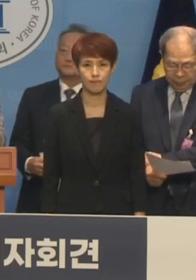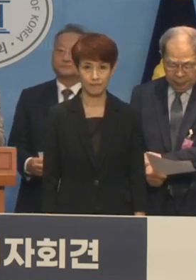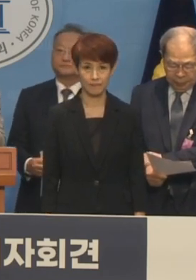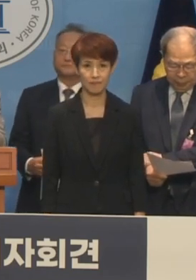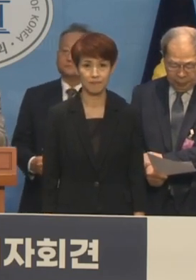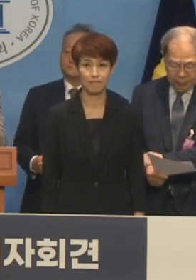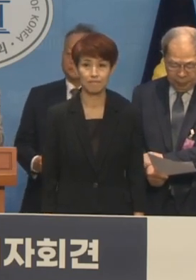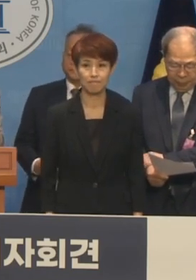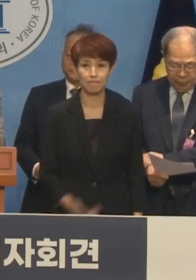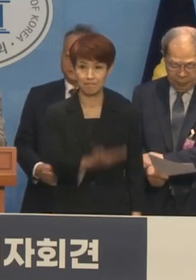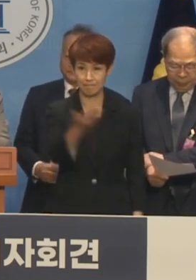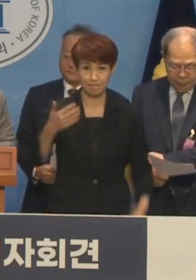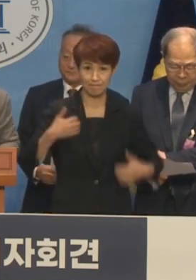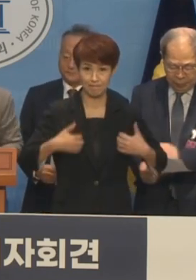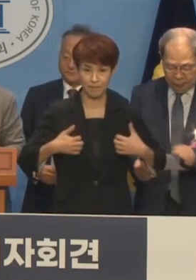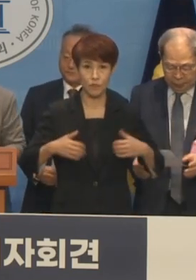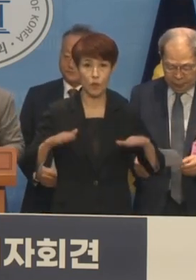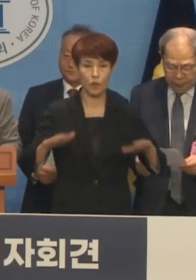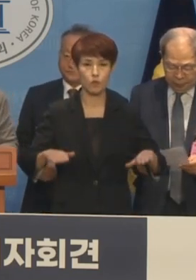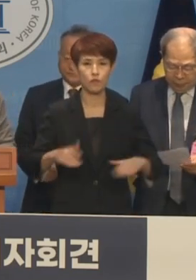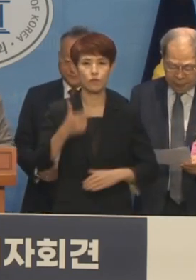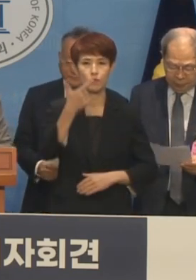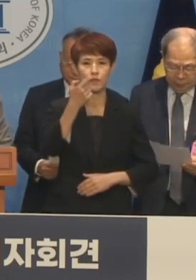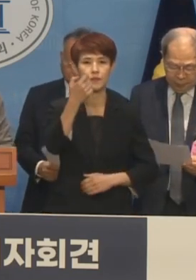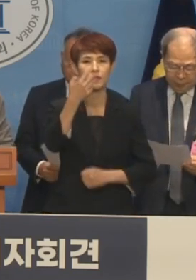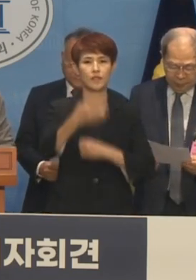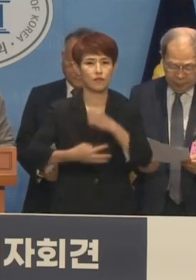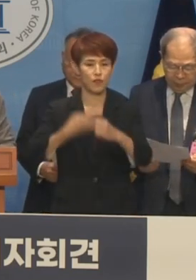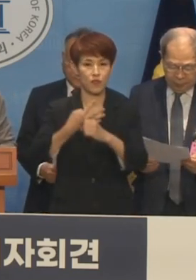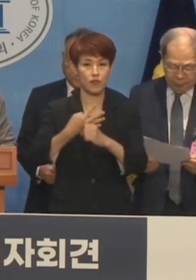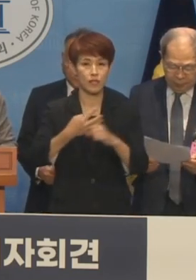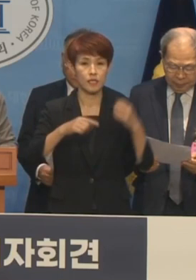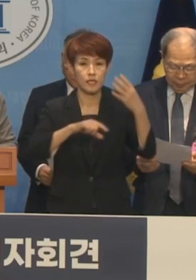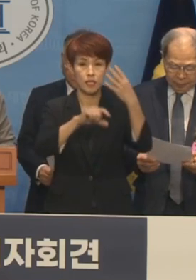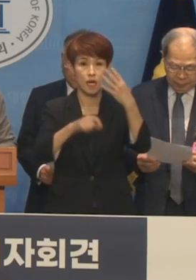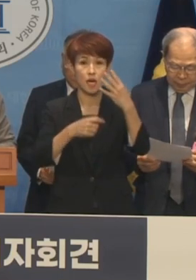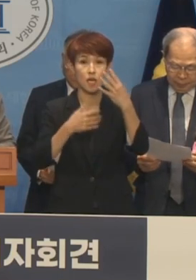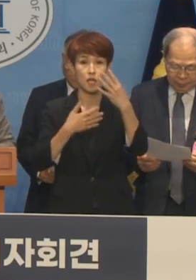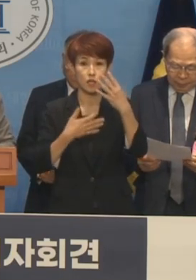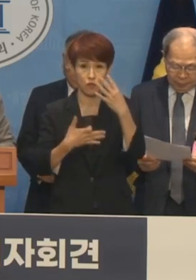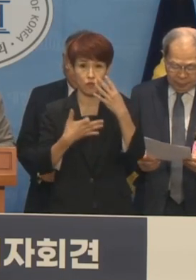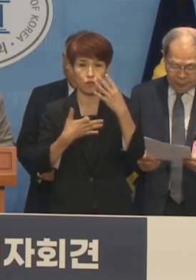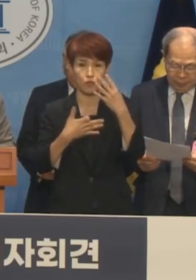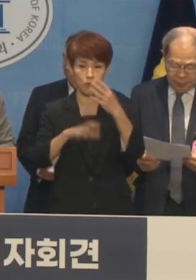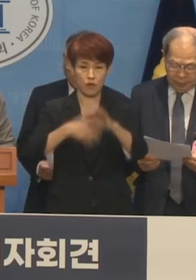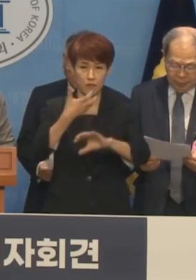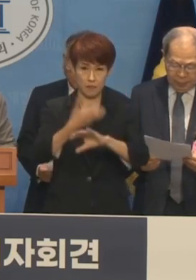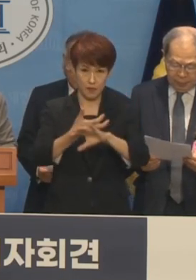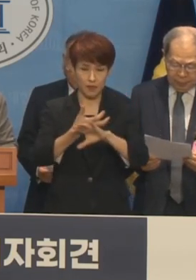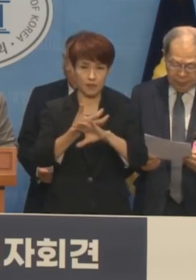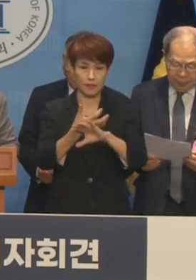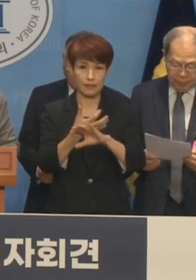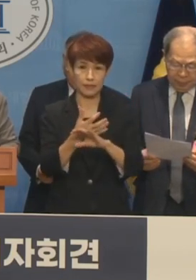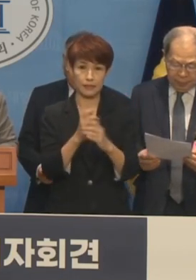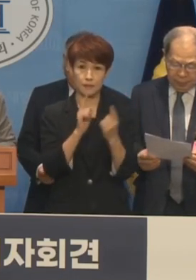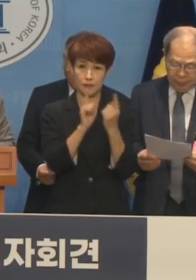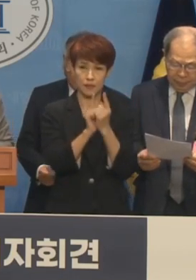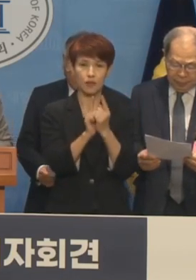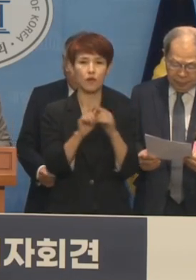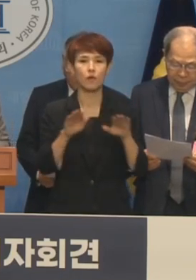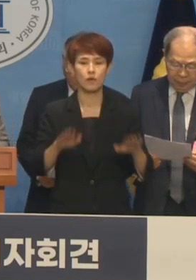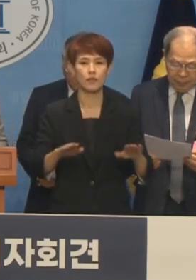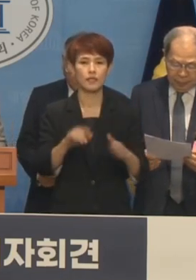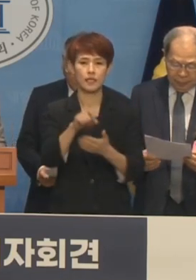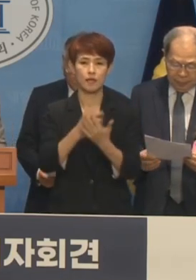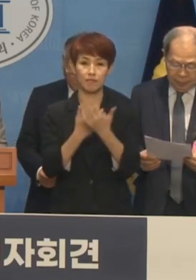기자 여러분 반갑습니다. 오늘 64주년 4.19 혁명 맞이해서 우리 시민사회와 의원님들이 공동으로